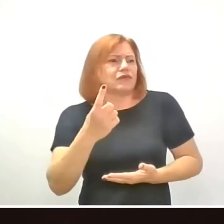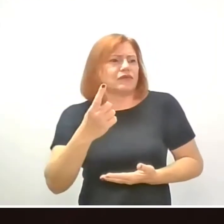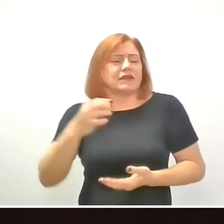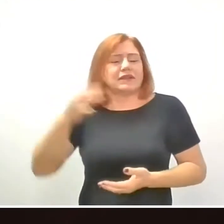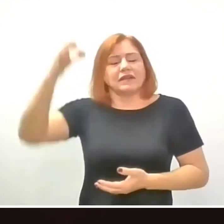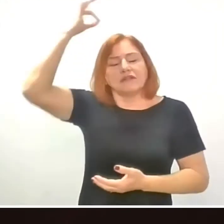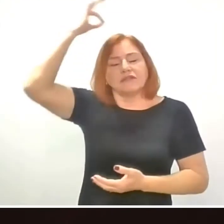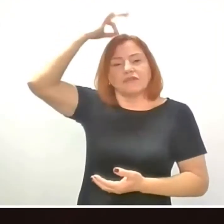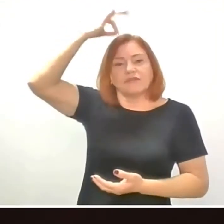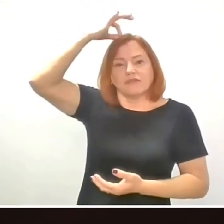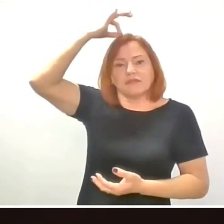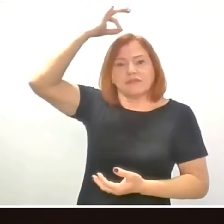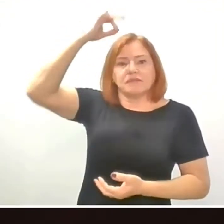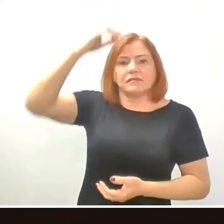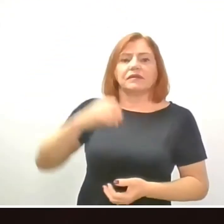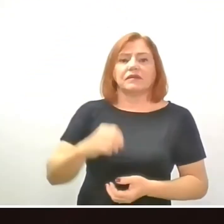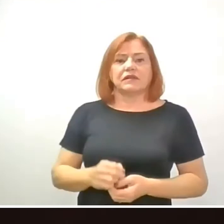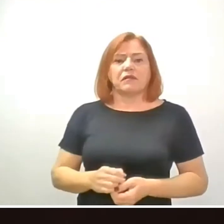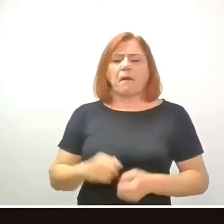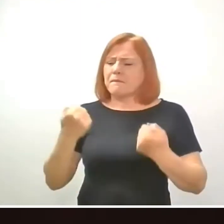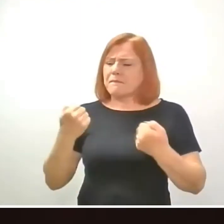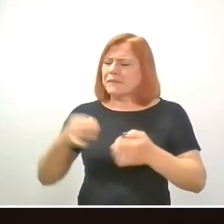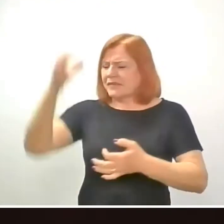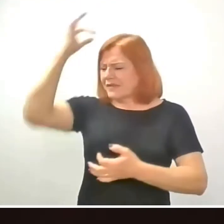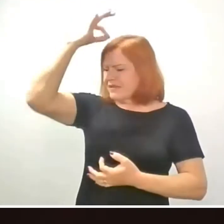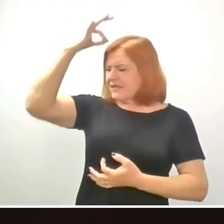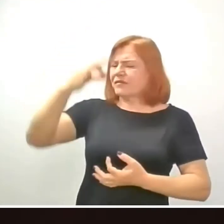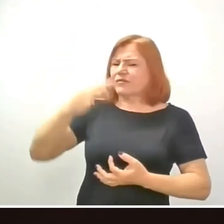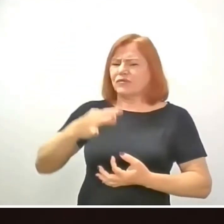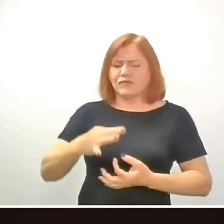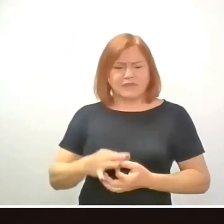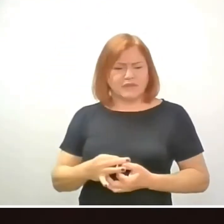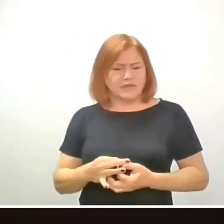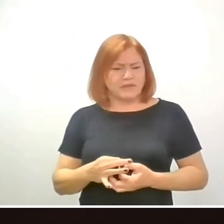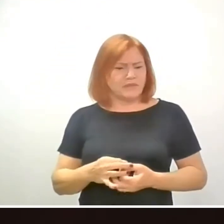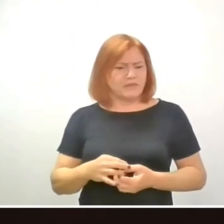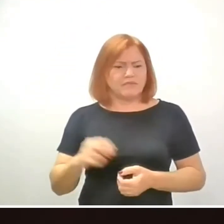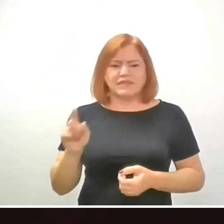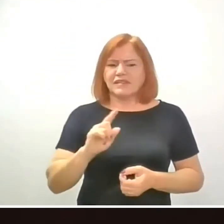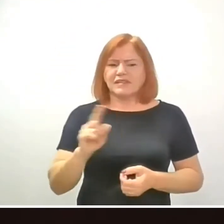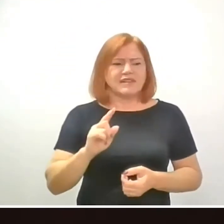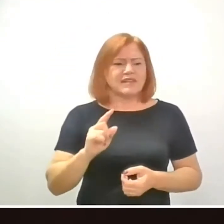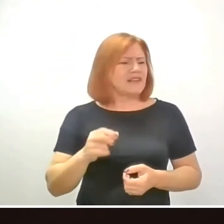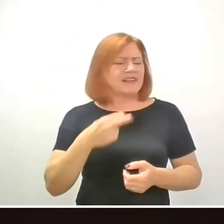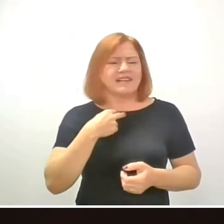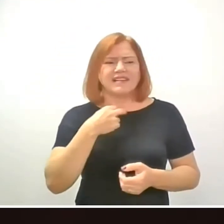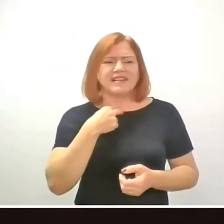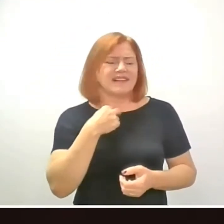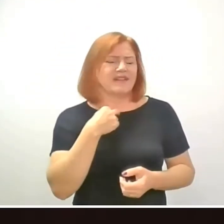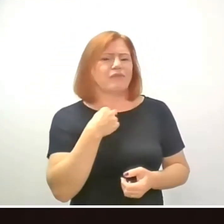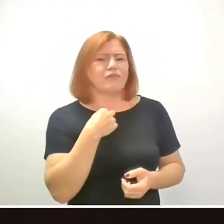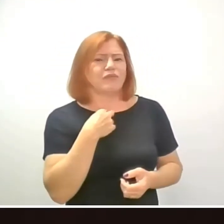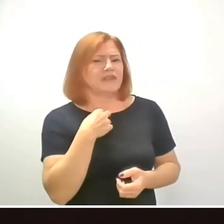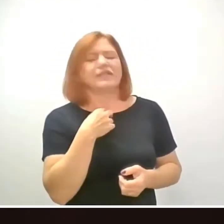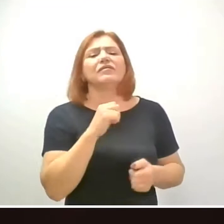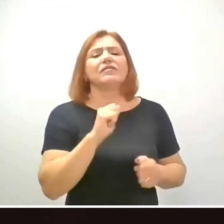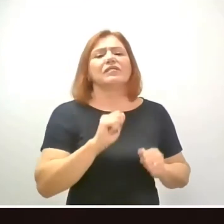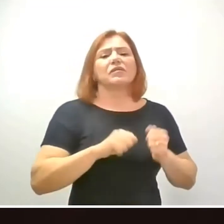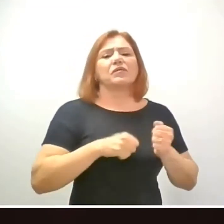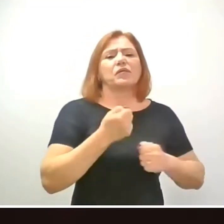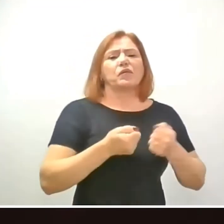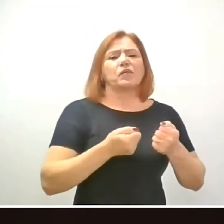Espírito, nós viramos meramente uma organização humana. E a igreja não é uma organização humana. A